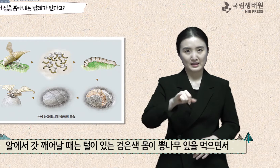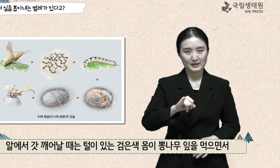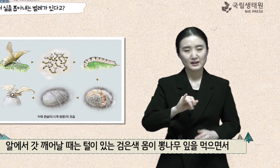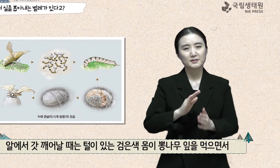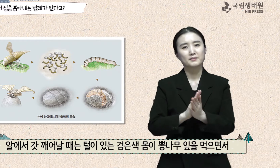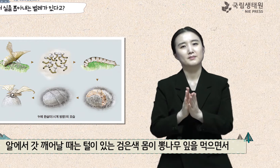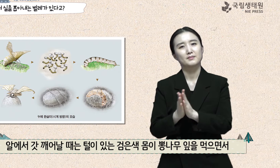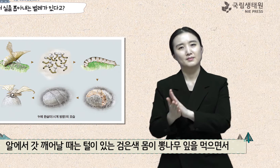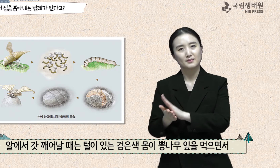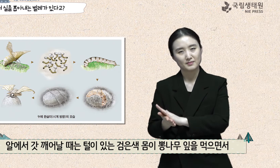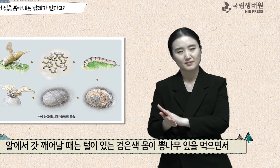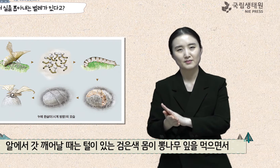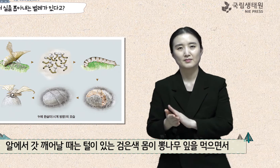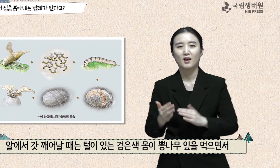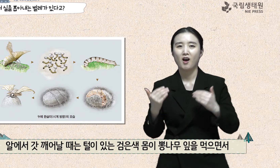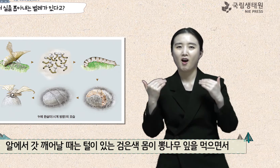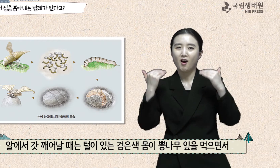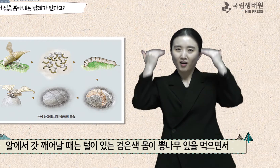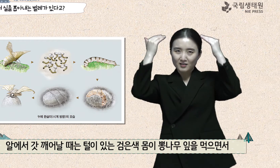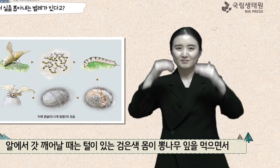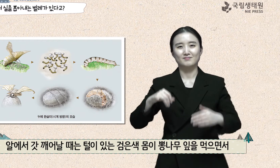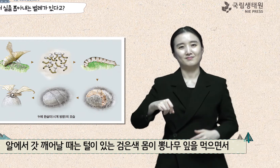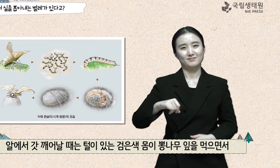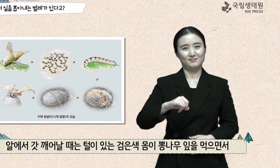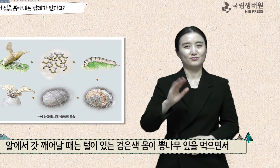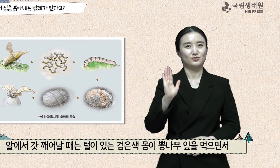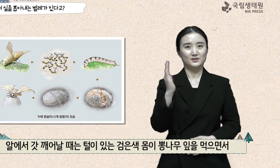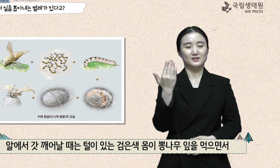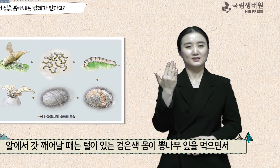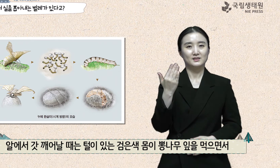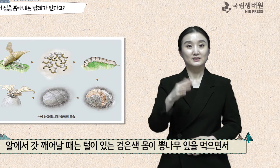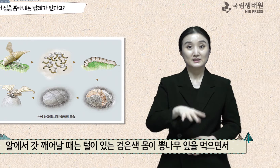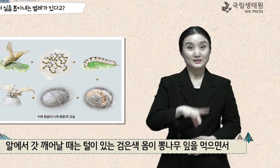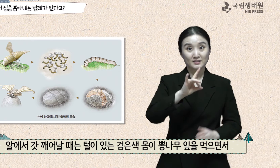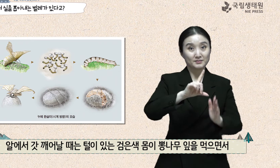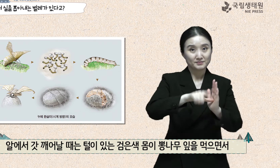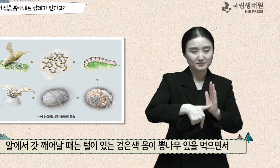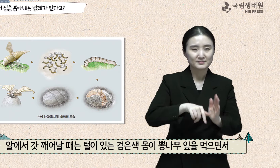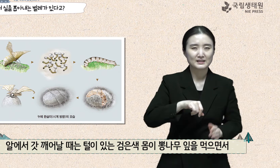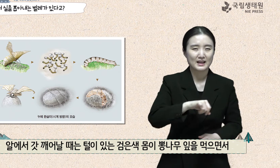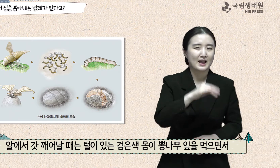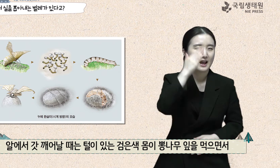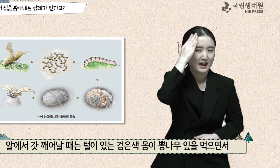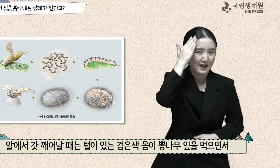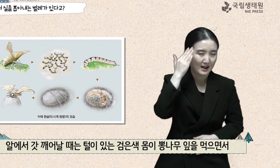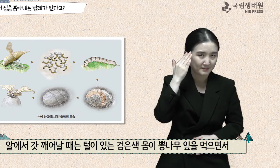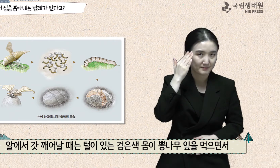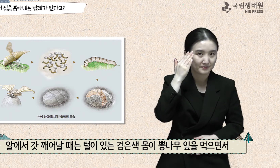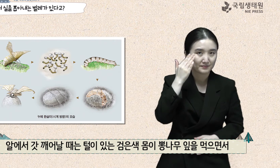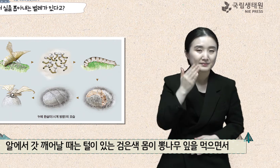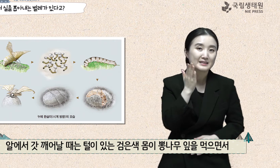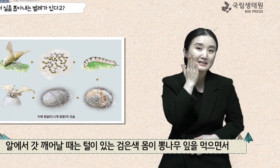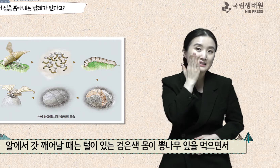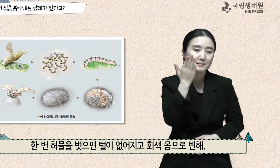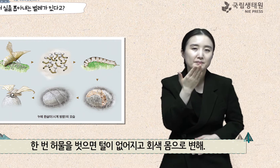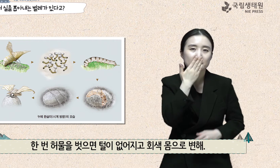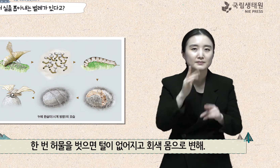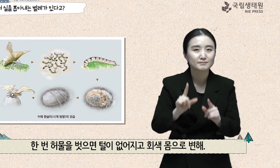알에서 갓 깨어날 때는 털이 있는 검은색 몸이 뽕나무 잎을 먹으면서